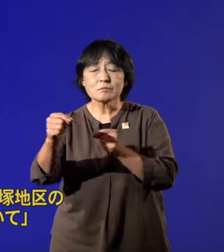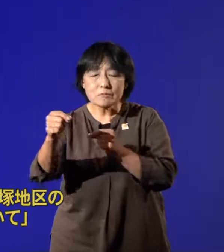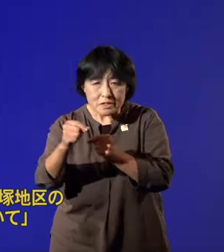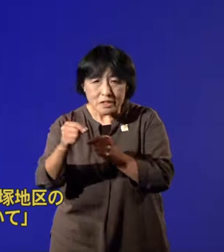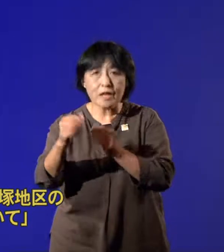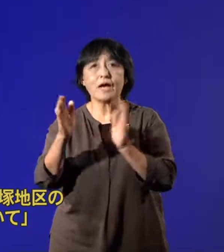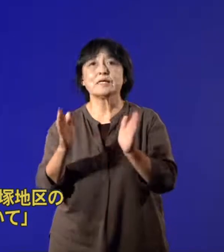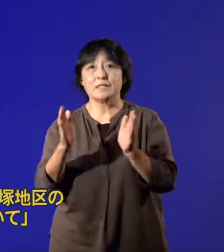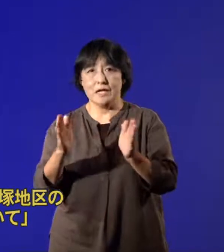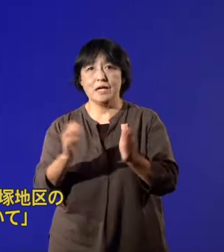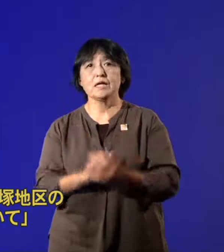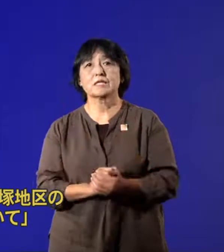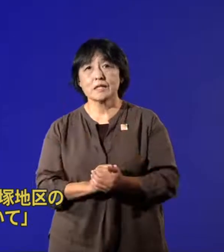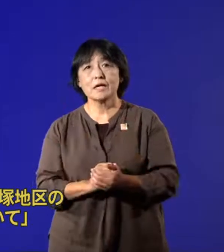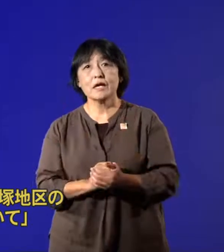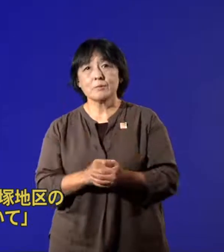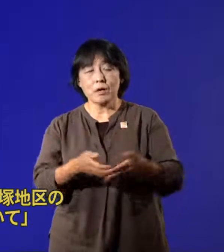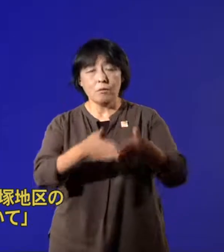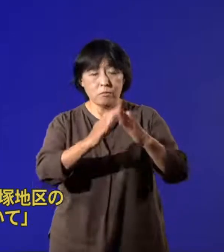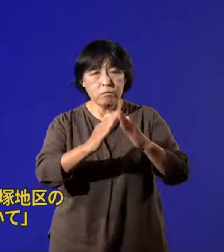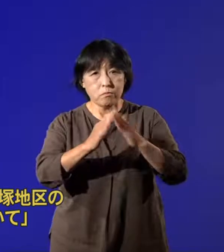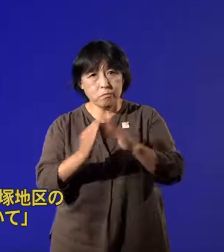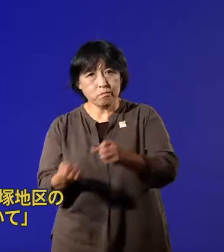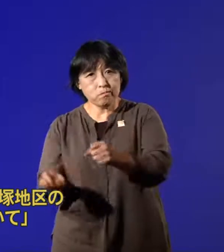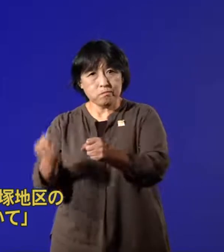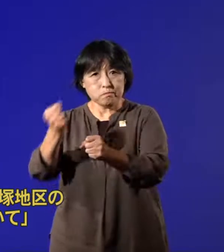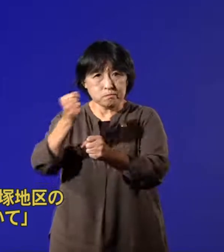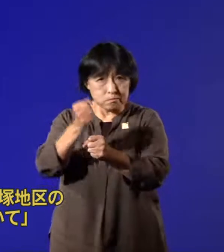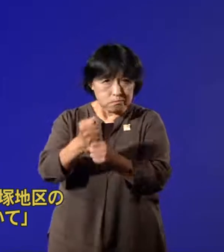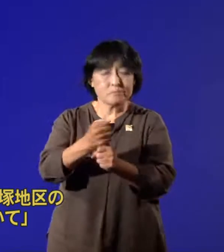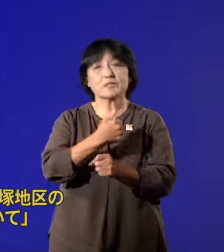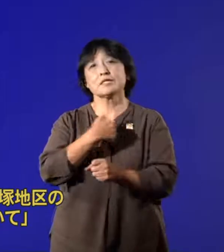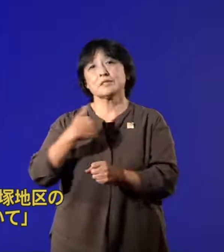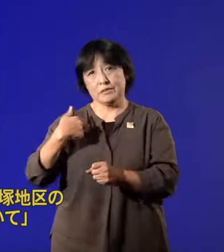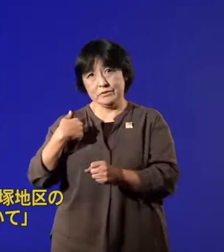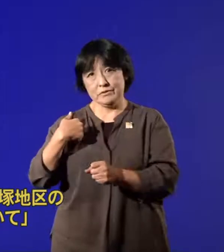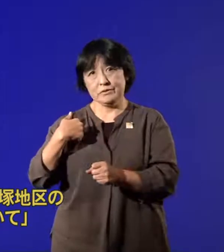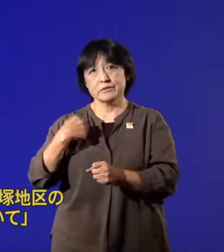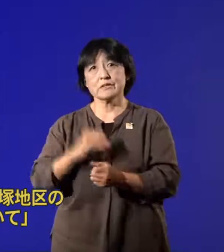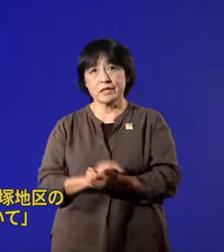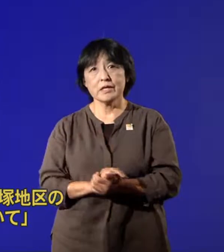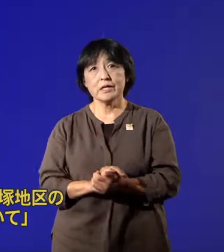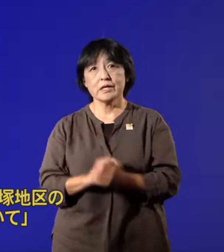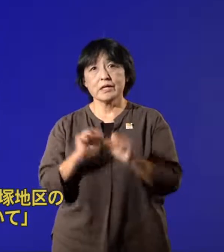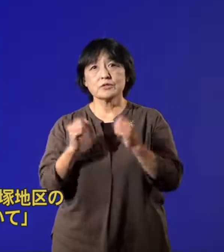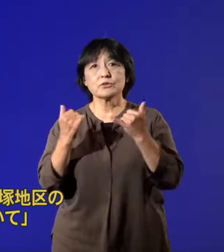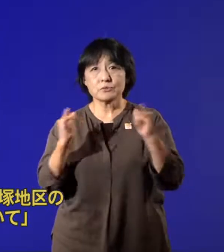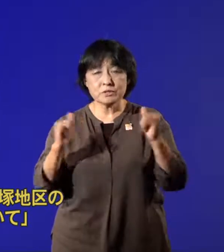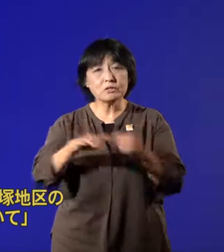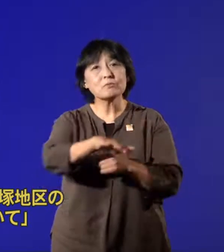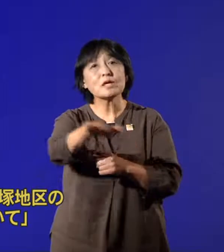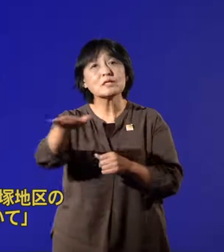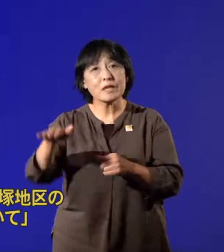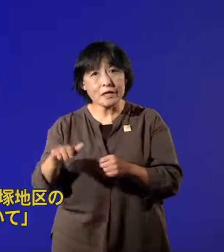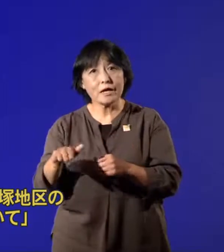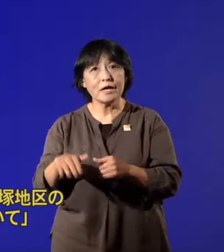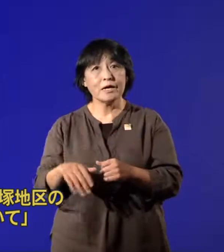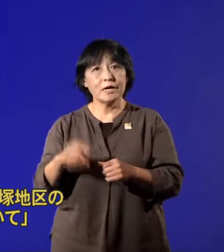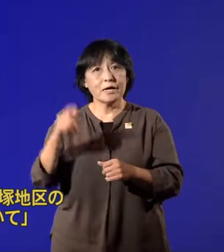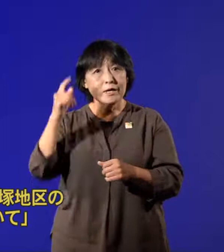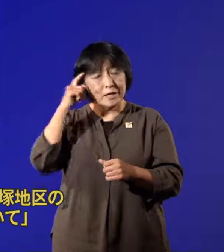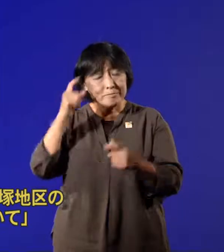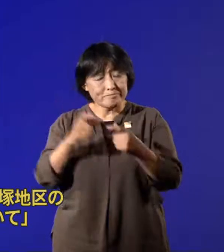ね、ここまで来れたということについては、住民の皆さんがですね、非常にまとまっていただい